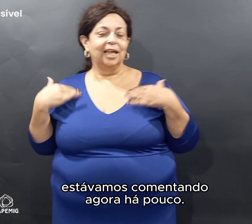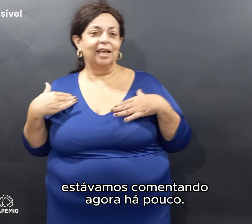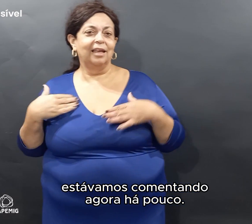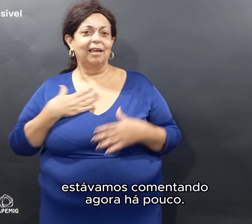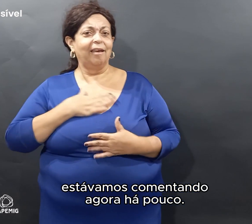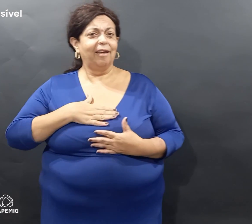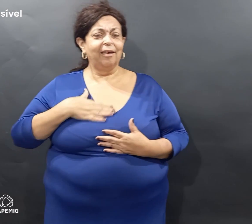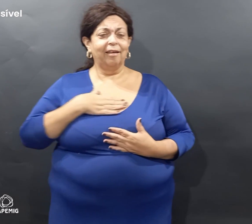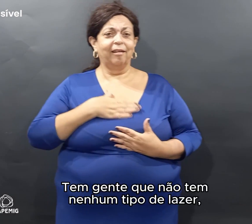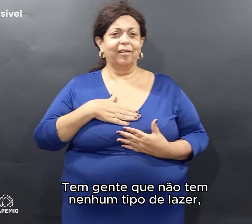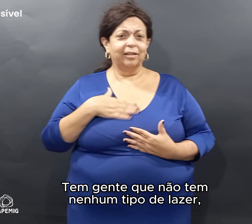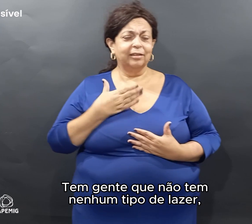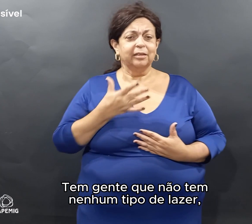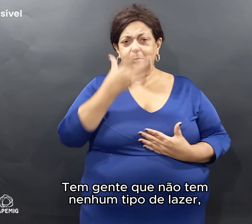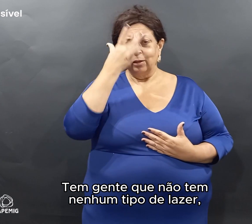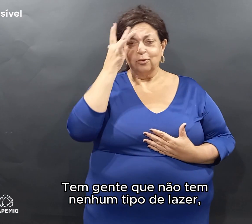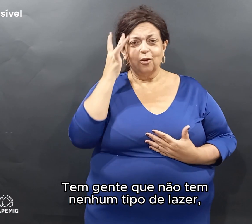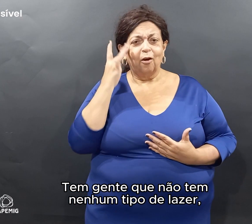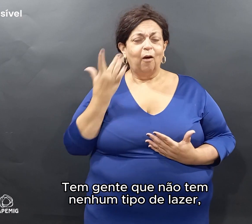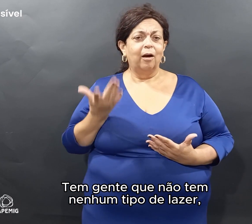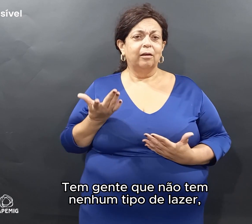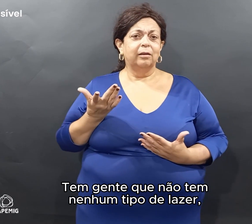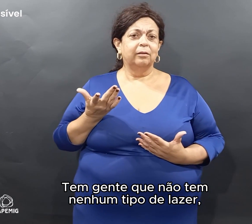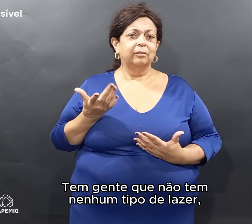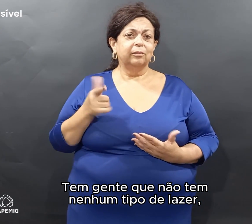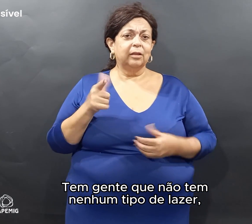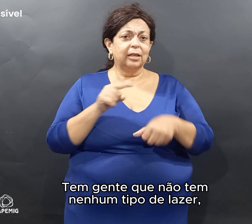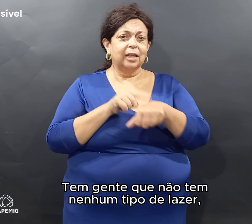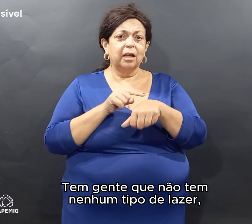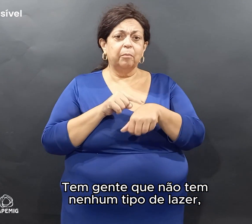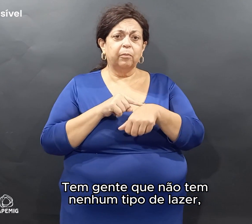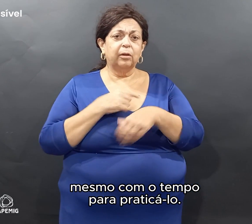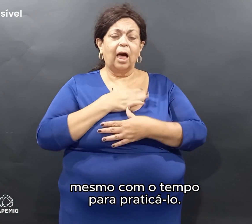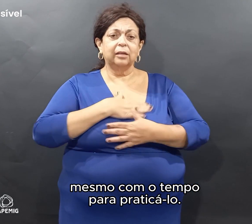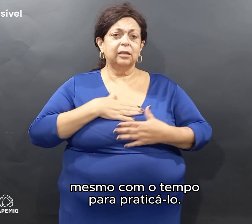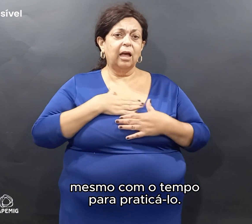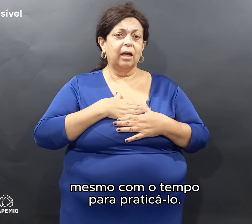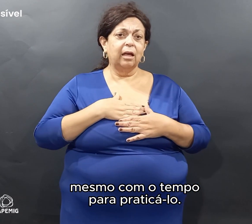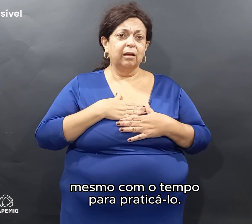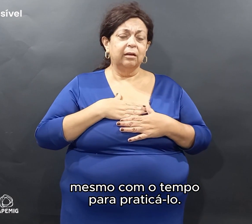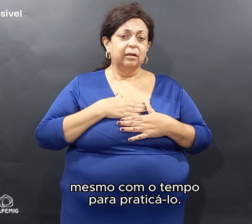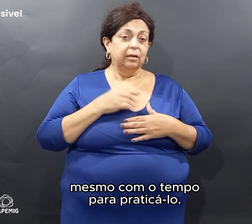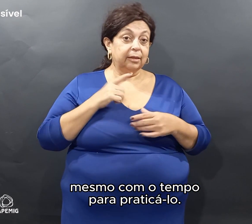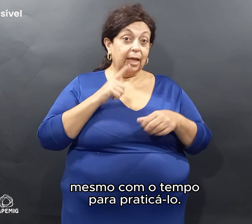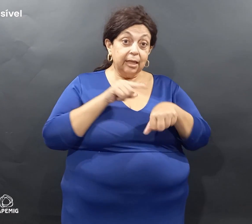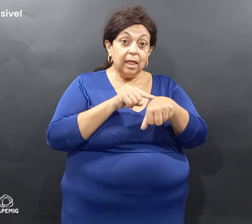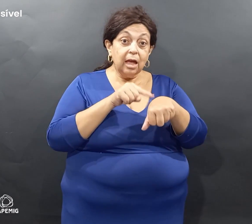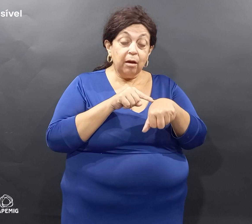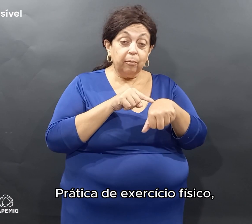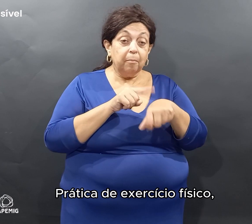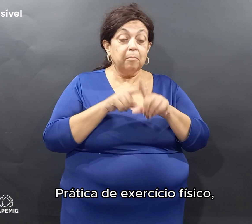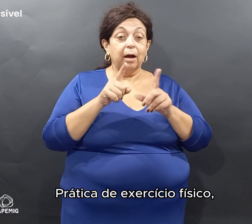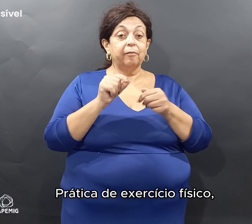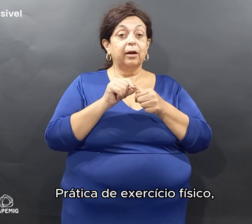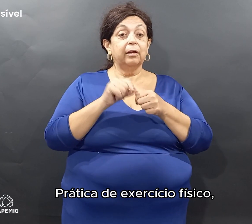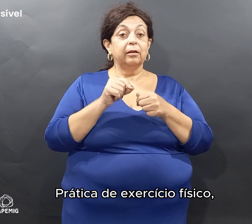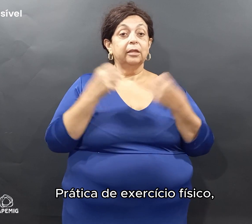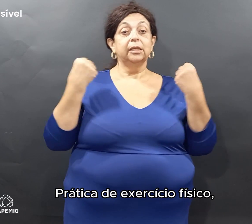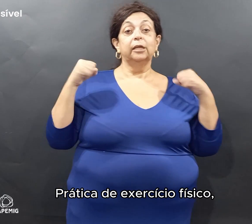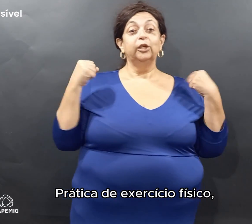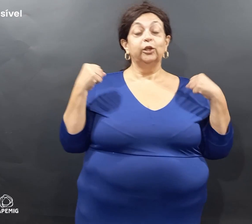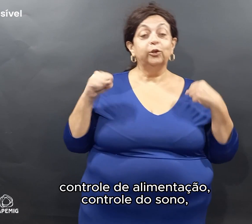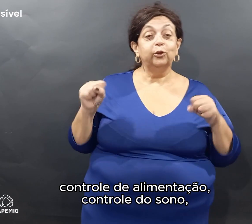comentando agora há pouco. Tem gente que não tem nenhum tipo de lazer, mesmo com tempo para praticá-lo. Prática de